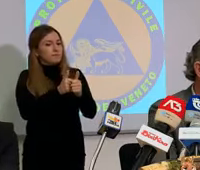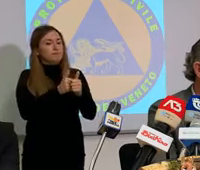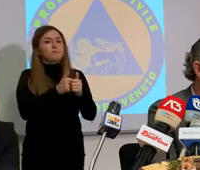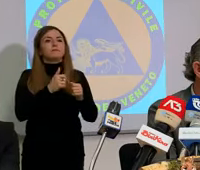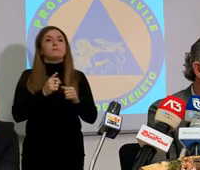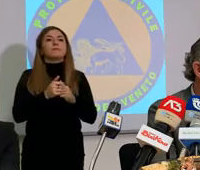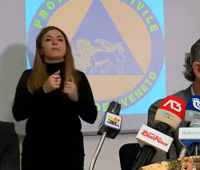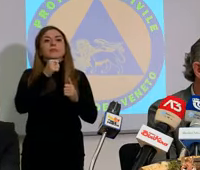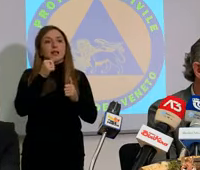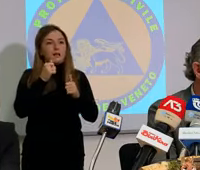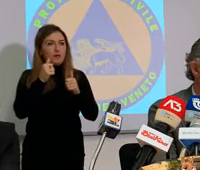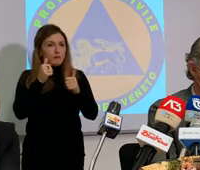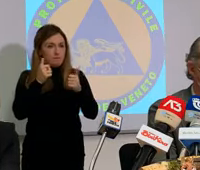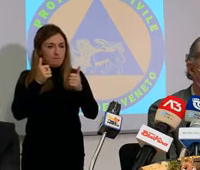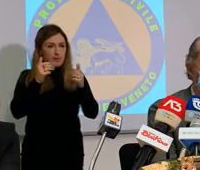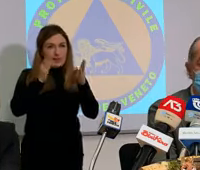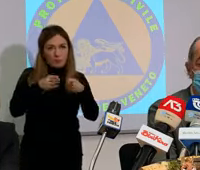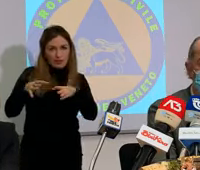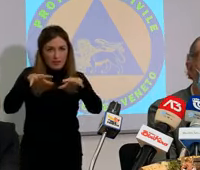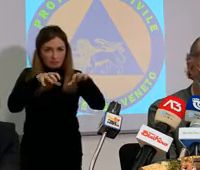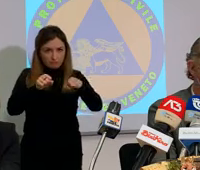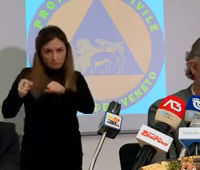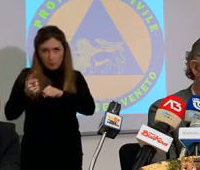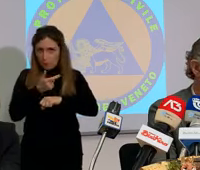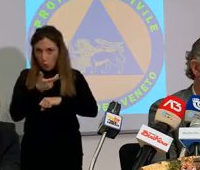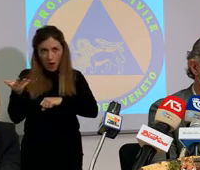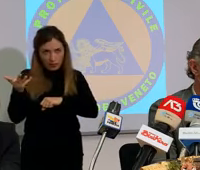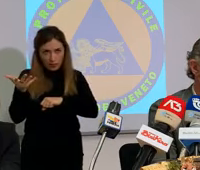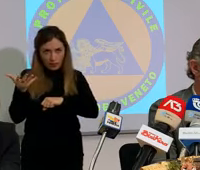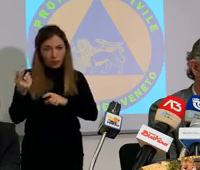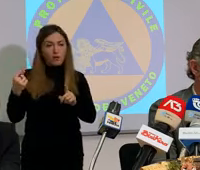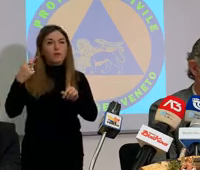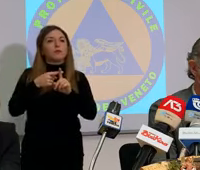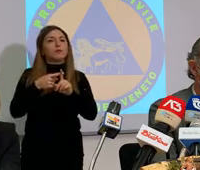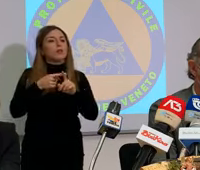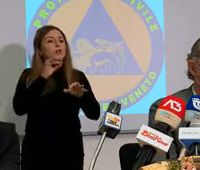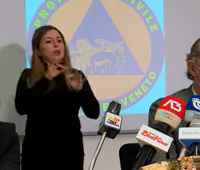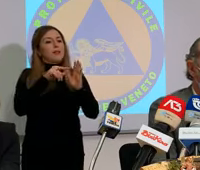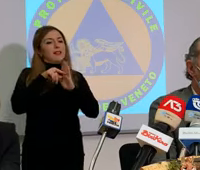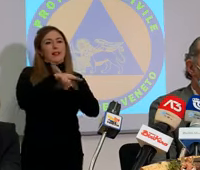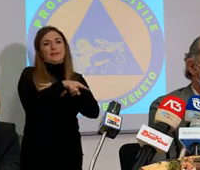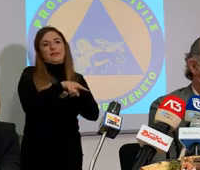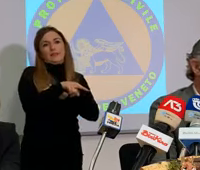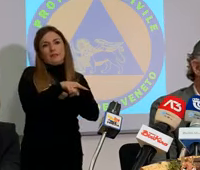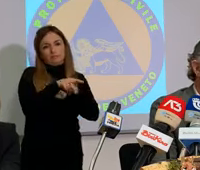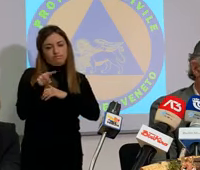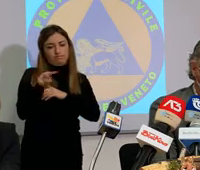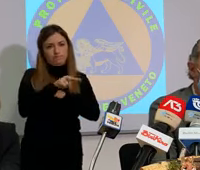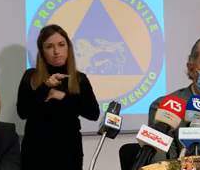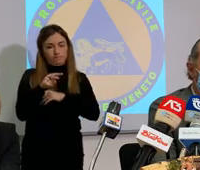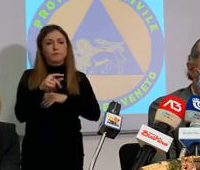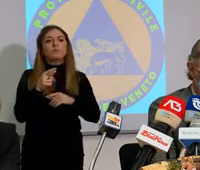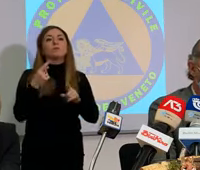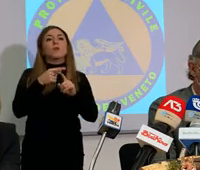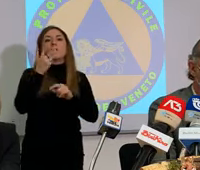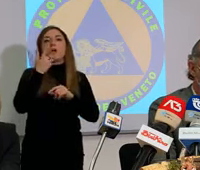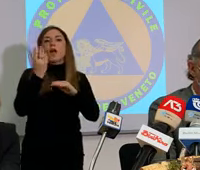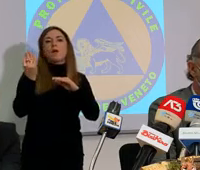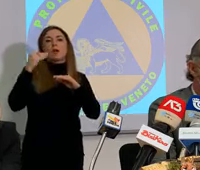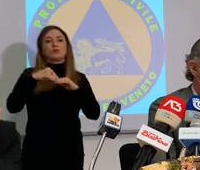ospedaliere e questo che c'hai che ci preoccupa e tema delle terapie intensive poi anche aggiungere una cosa a